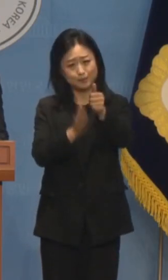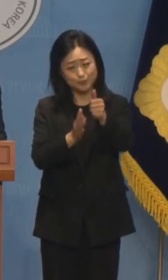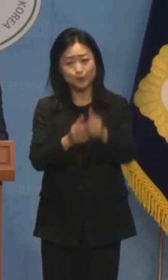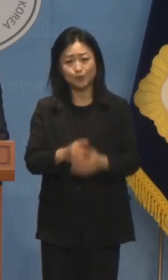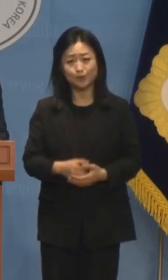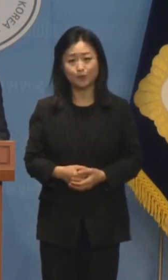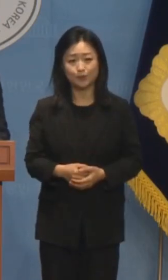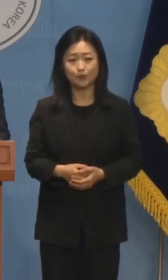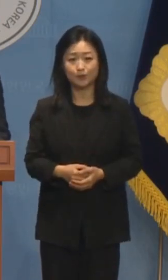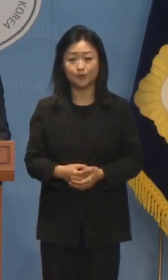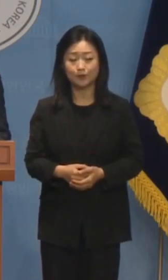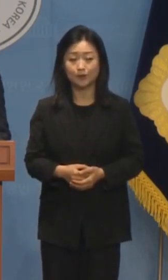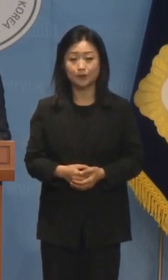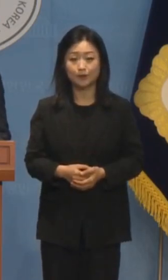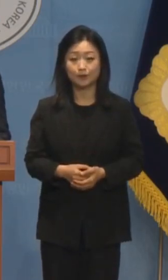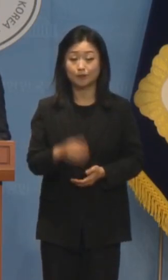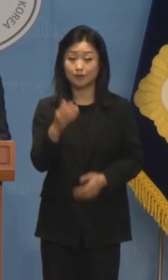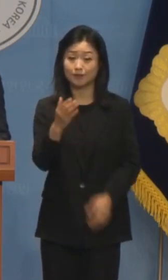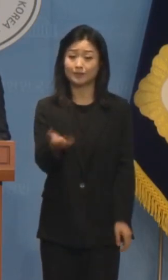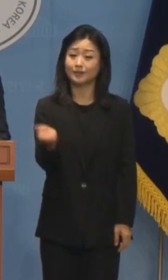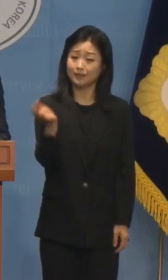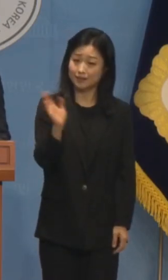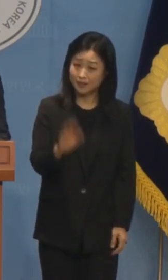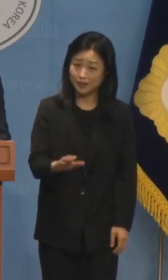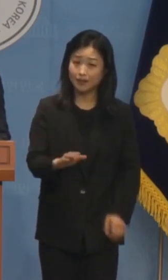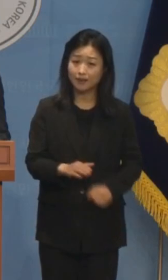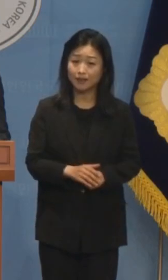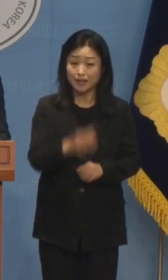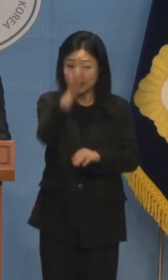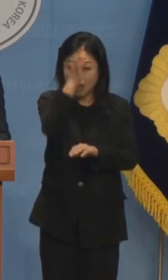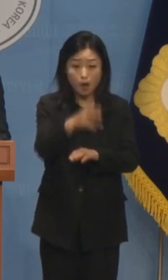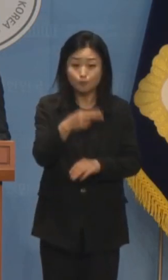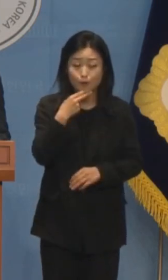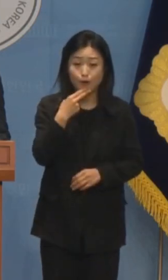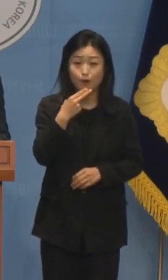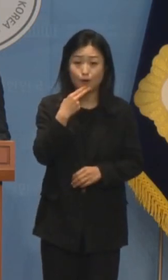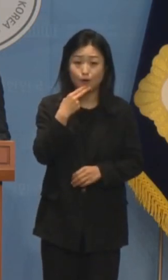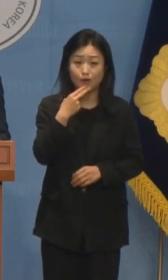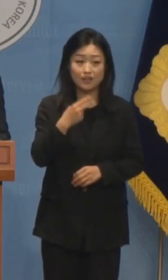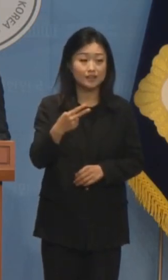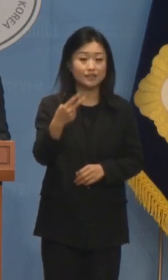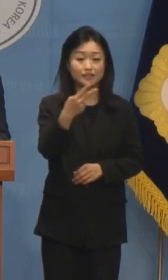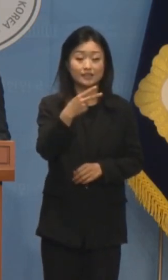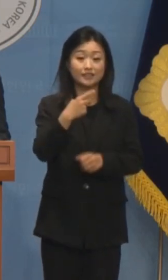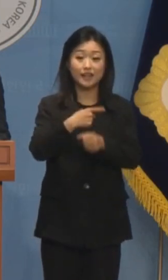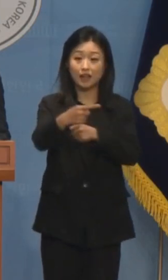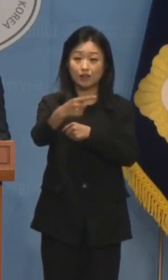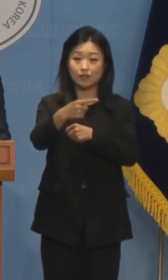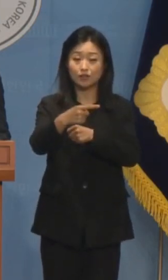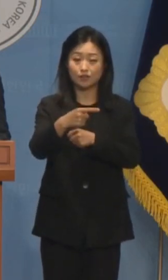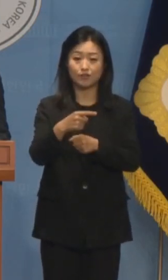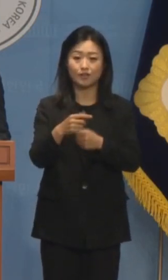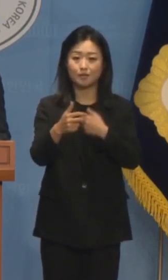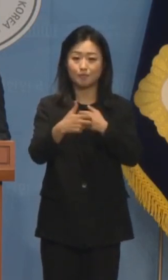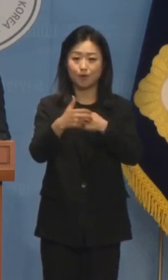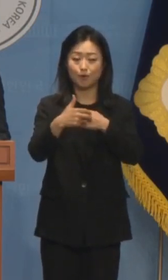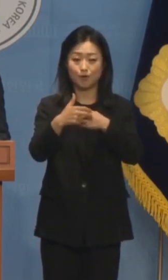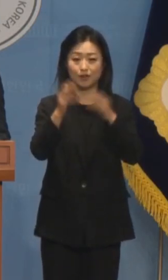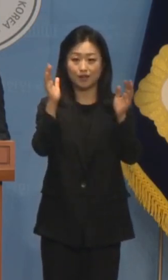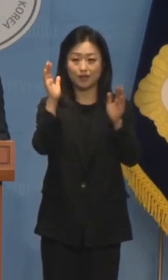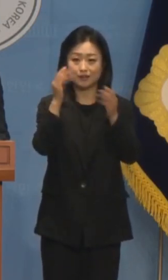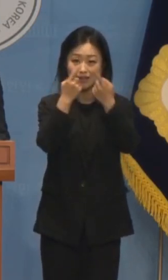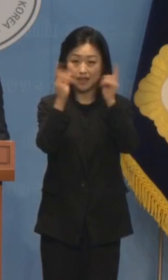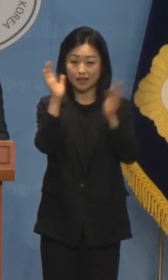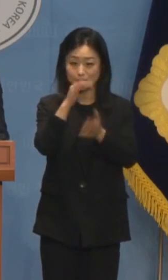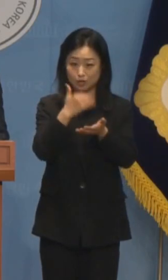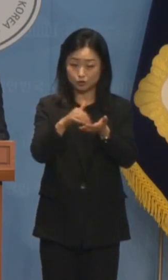순리입니다. 그런데도 윤석열 정부는 사과는커녕 2025년 의대 정원은